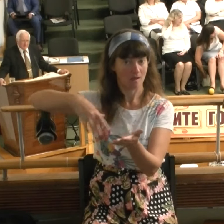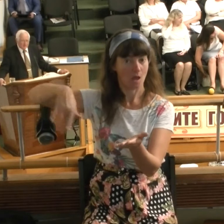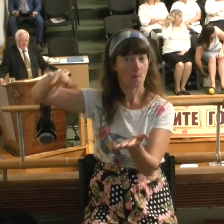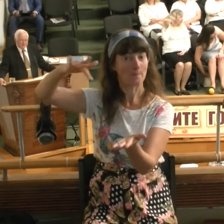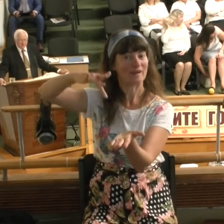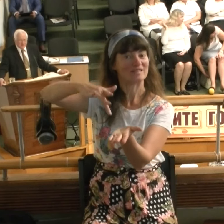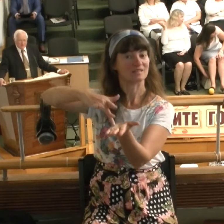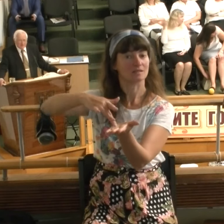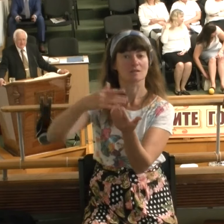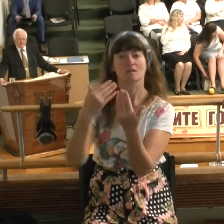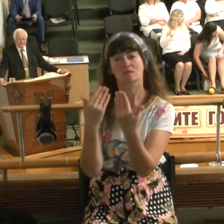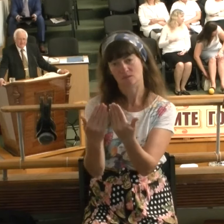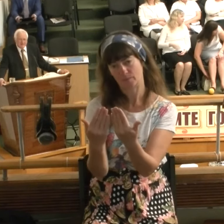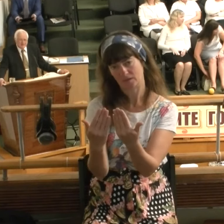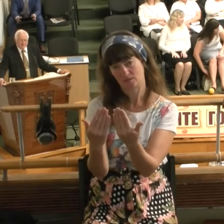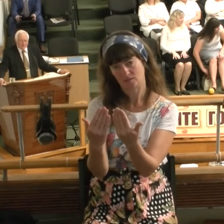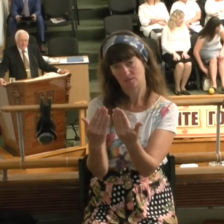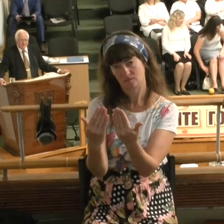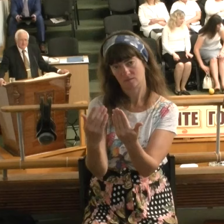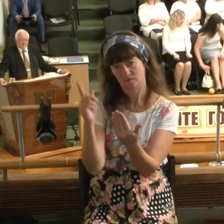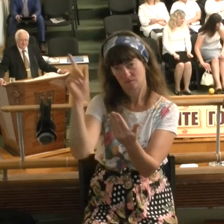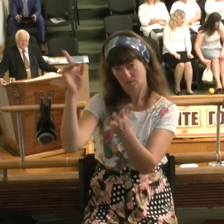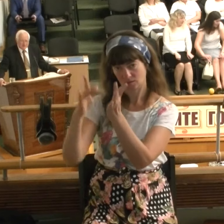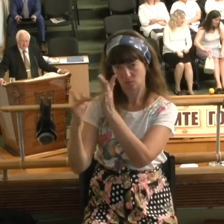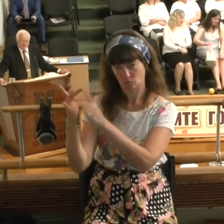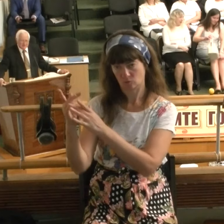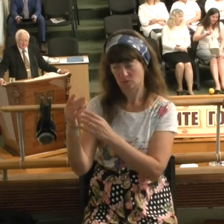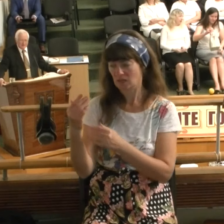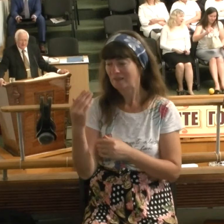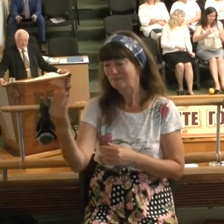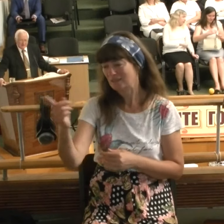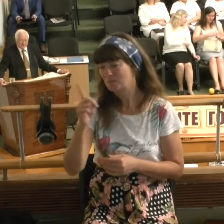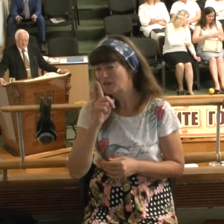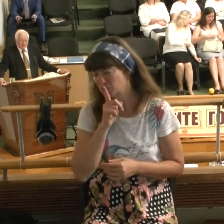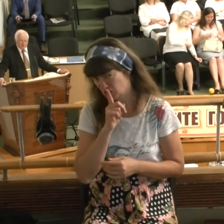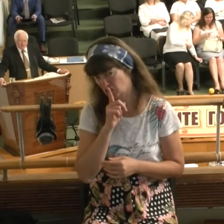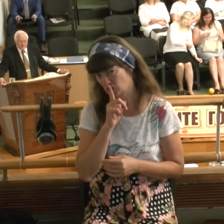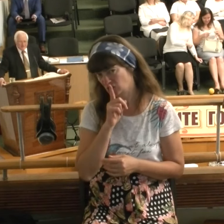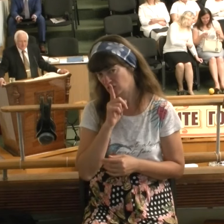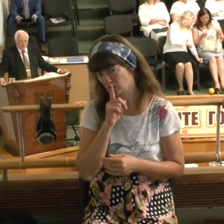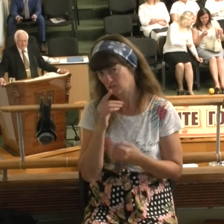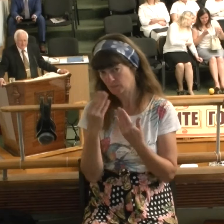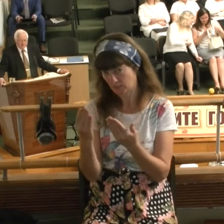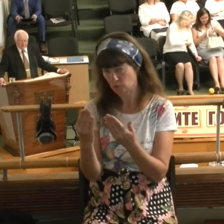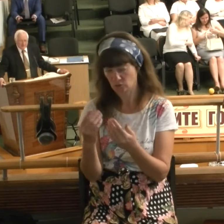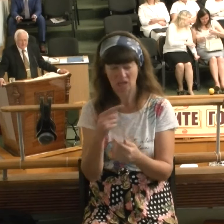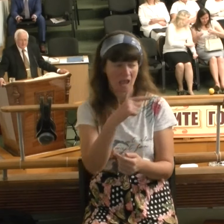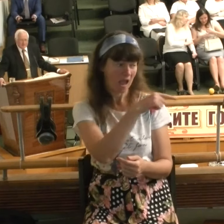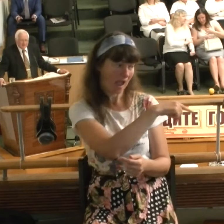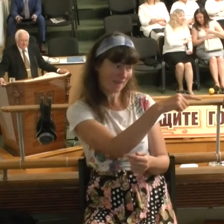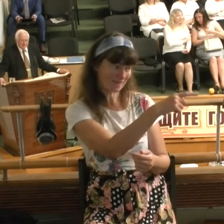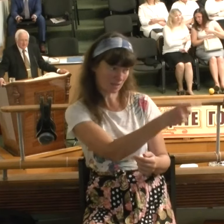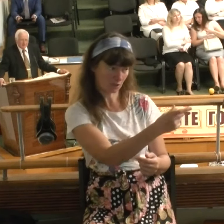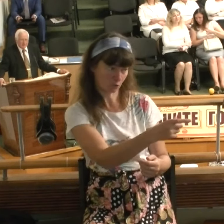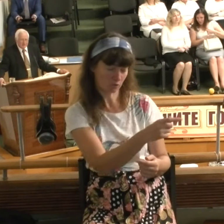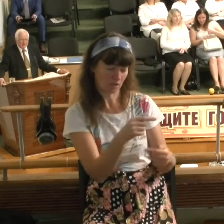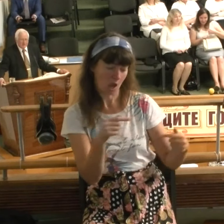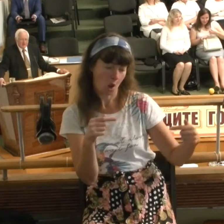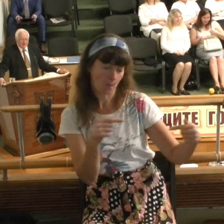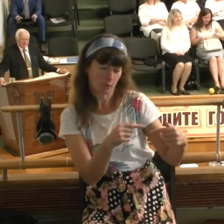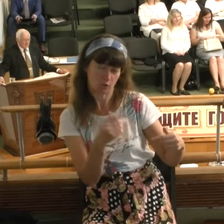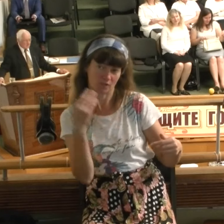спросил Иисуса: «Что ты ничего не отвечаешь? Что они против тебя